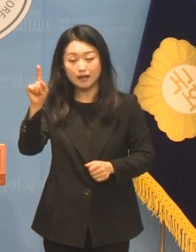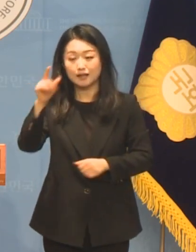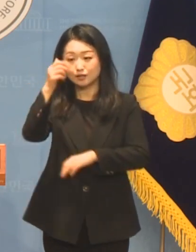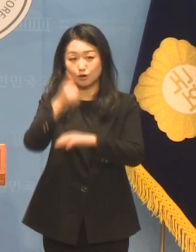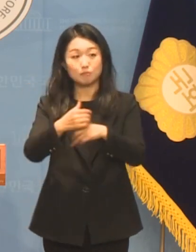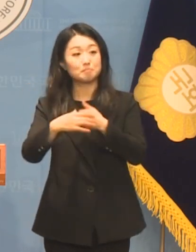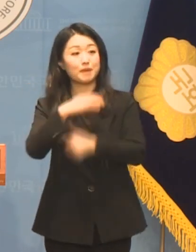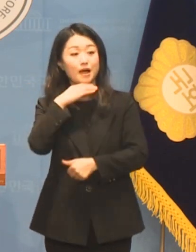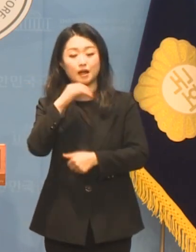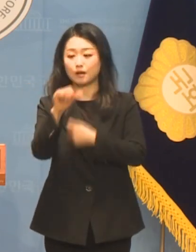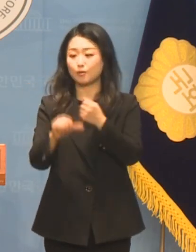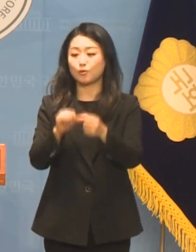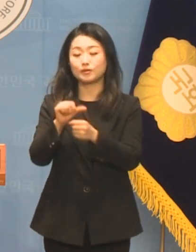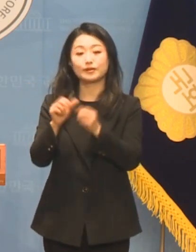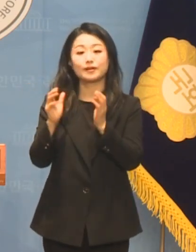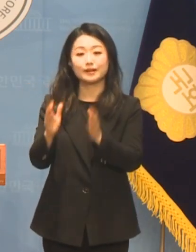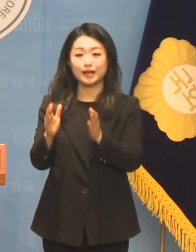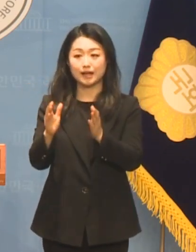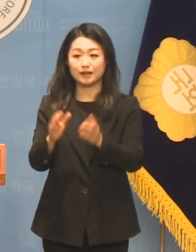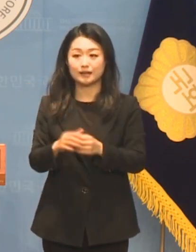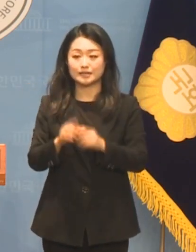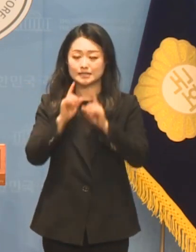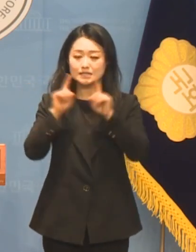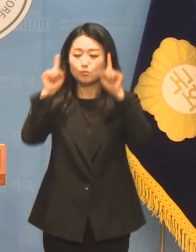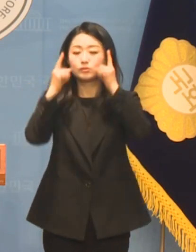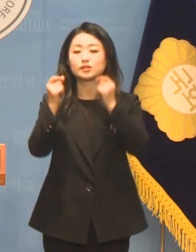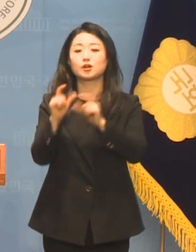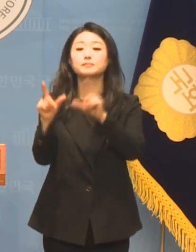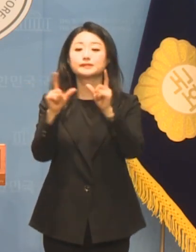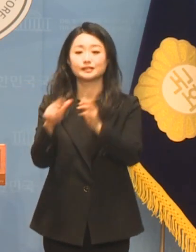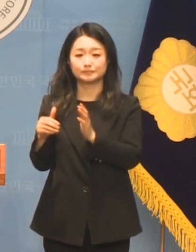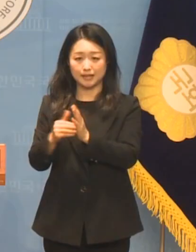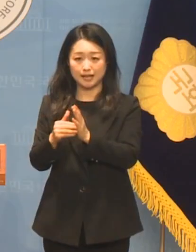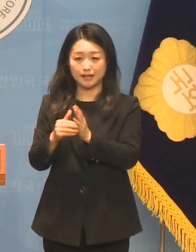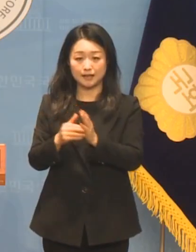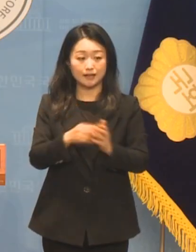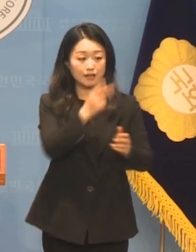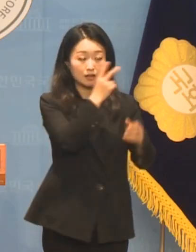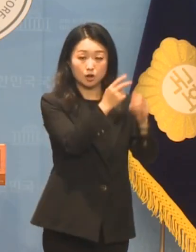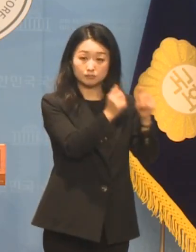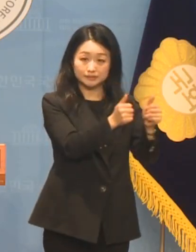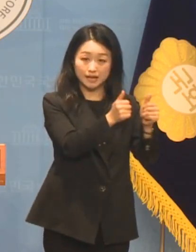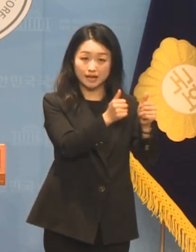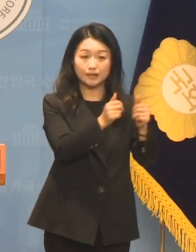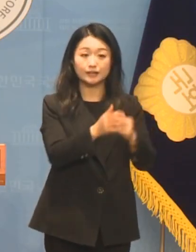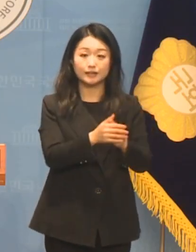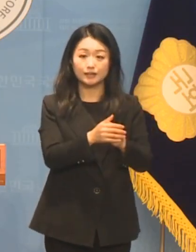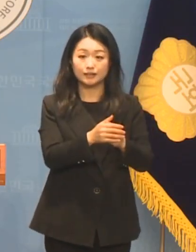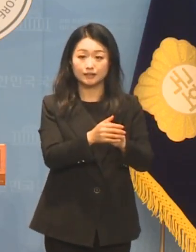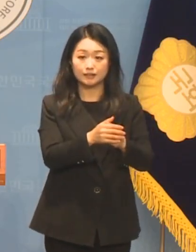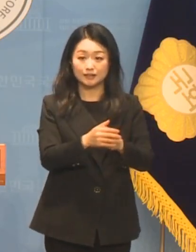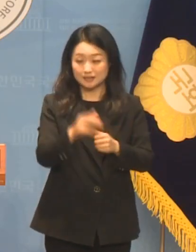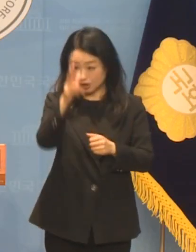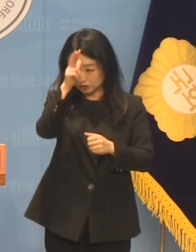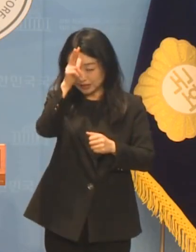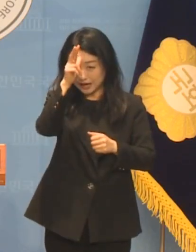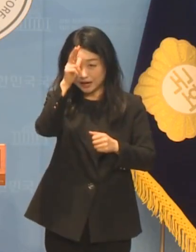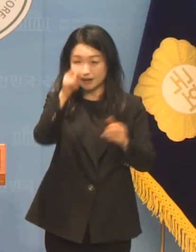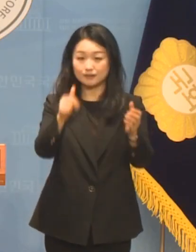되어서 지난 5년 동안 지옥 같은 나날을 보냈습니다. 검찰이 도둑 잡던 경찰은